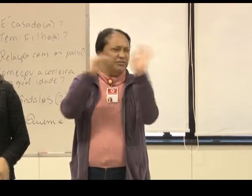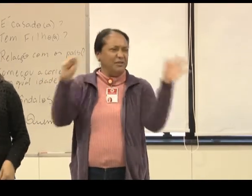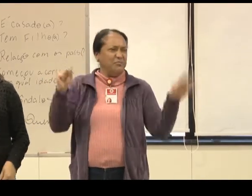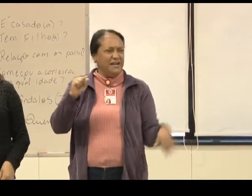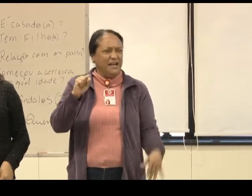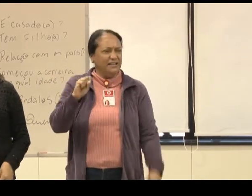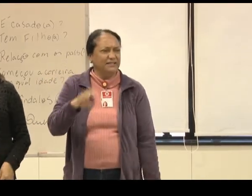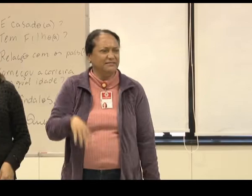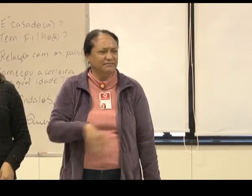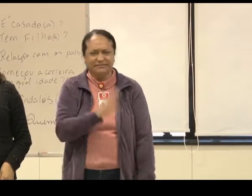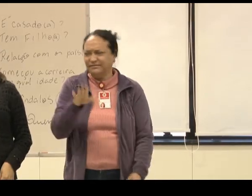Tempo.